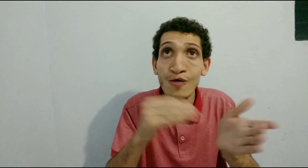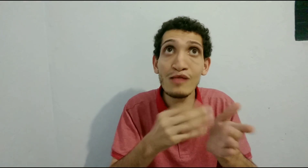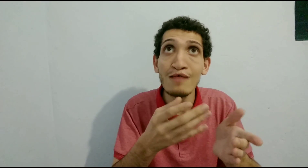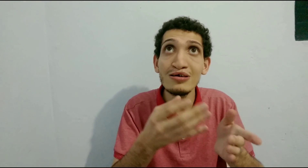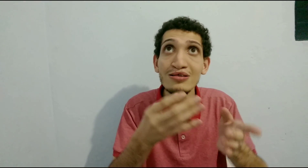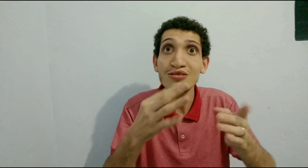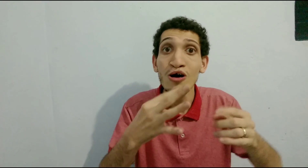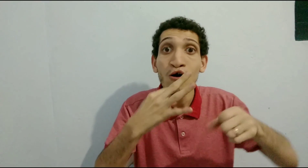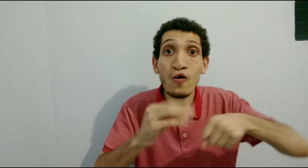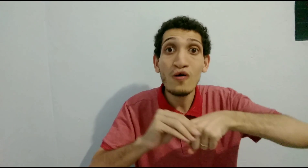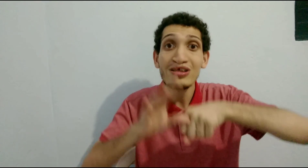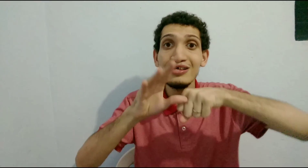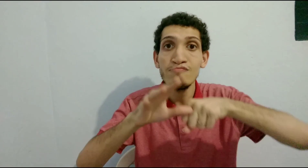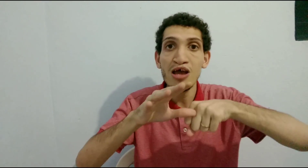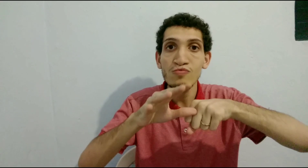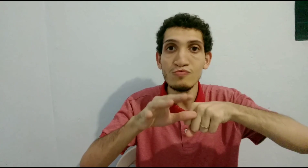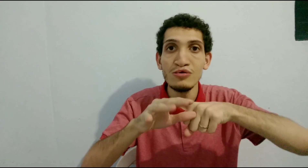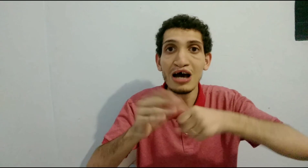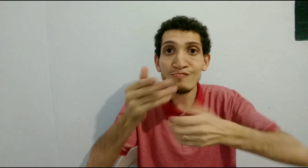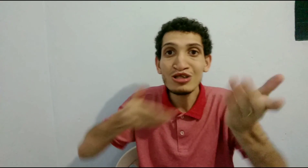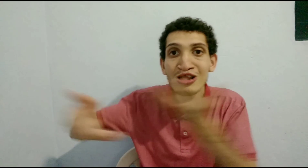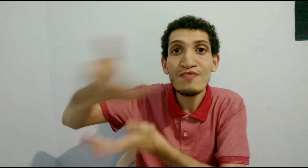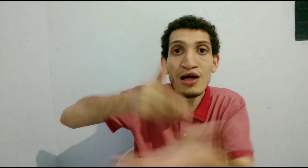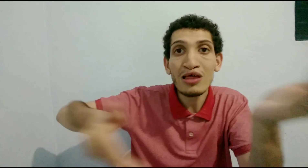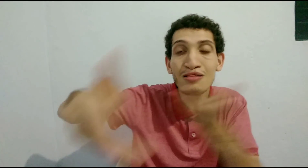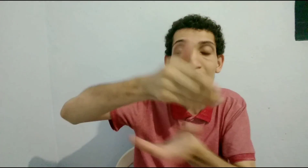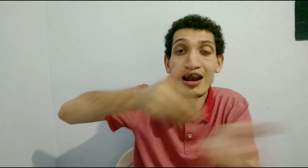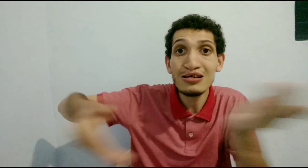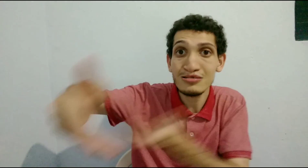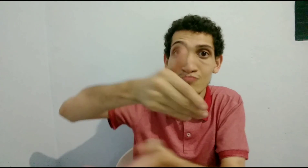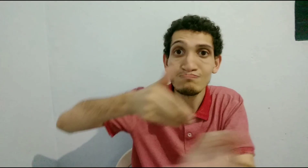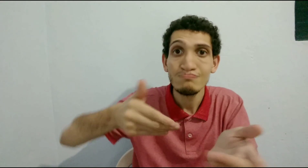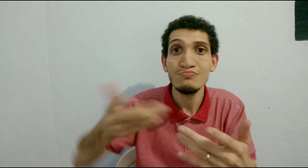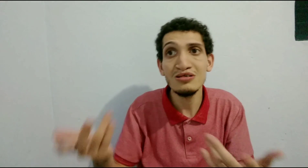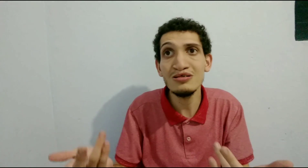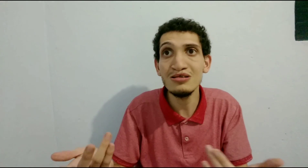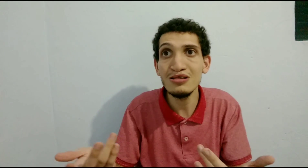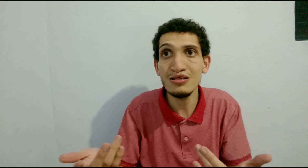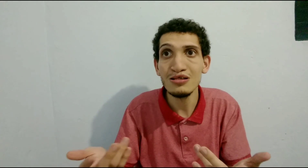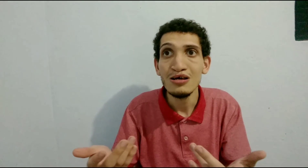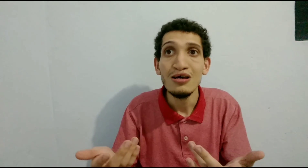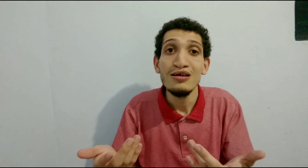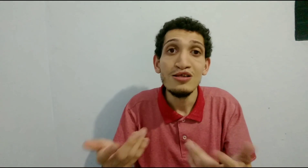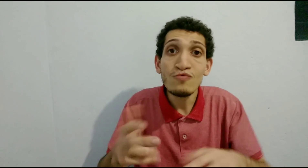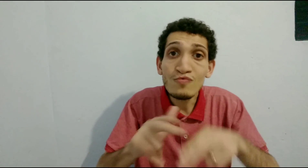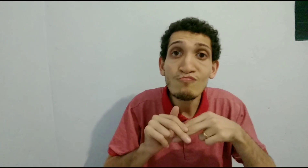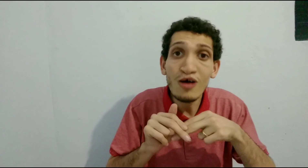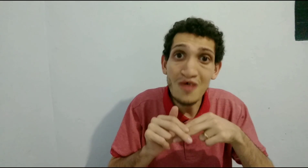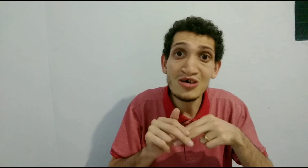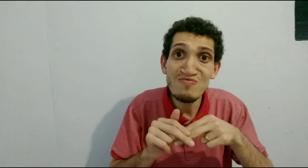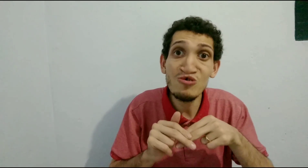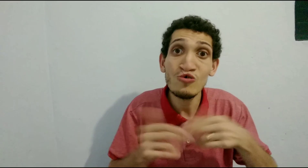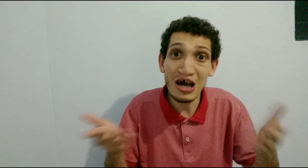faltava assim, conhecimento, sabe, interação. e por causa disso, às